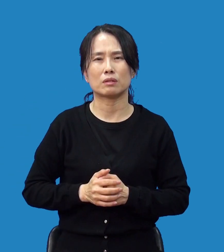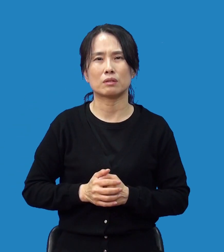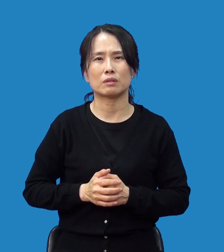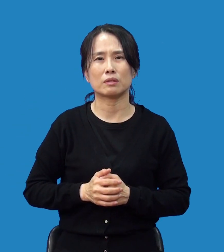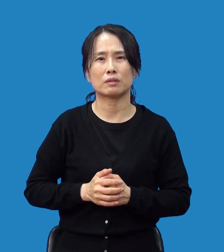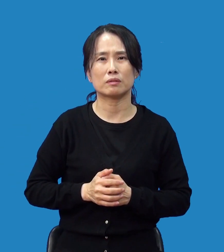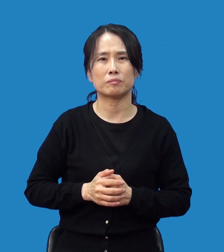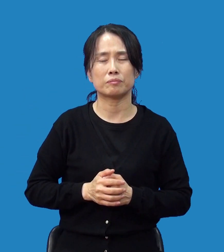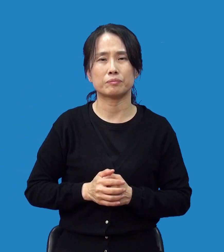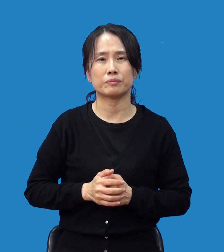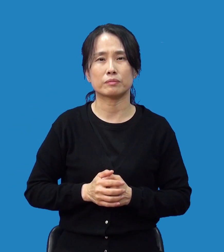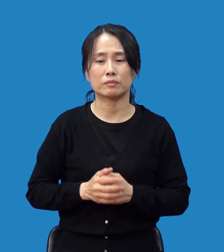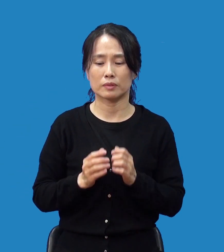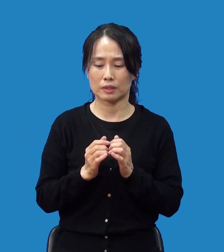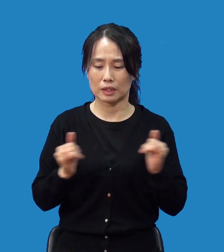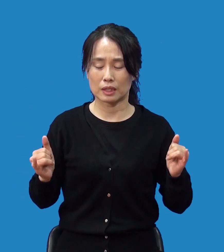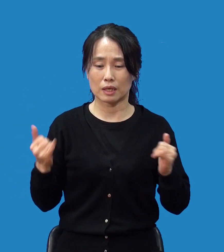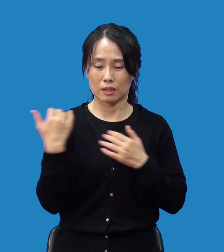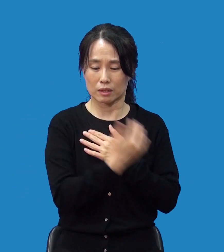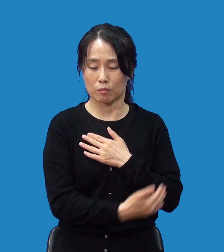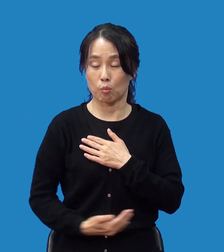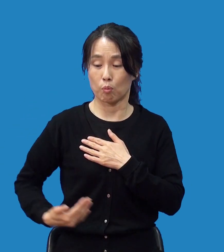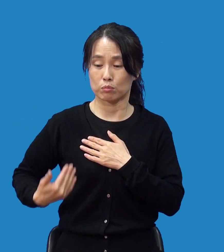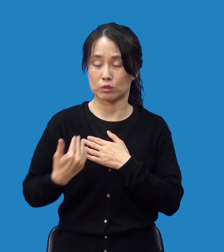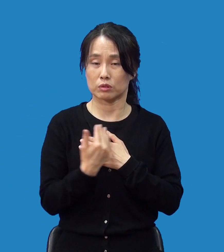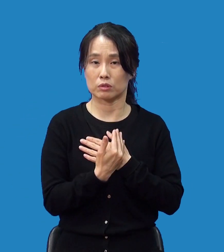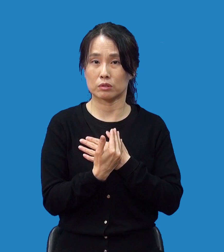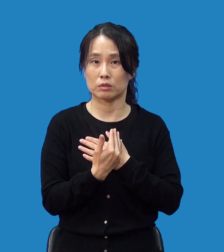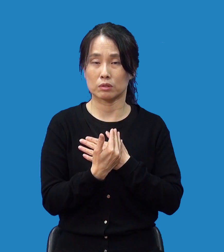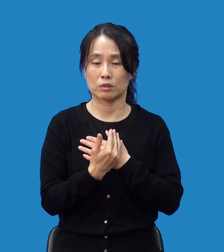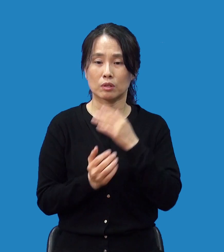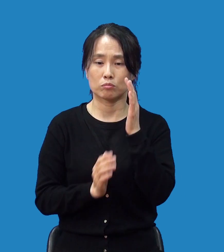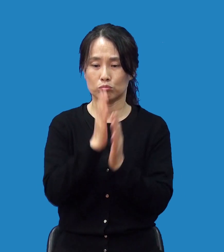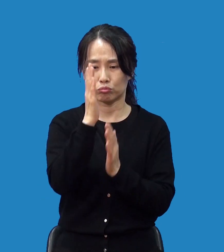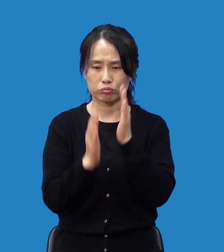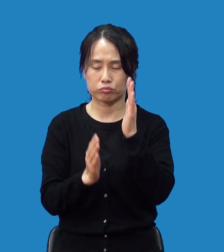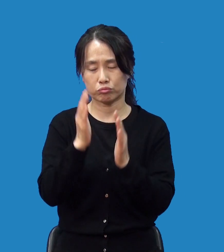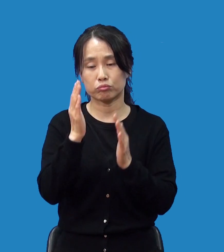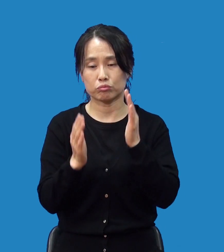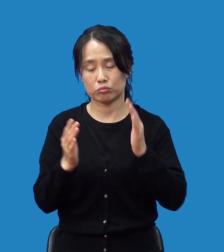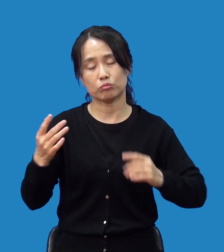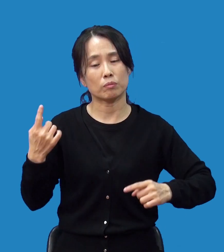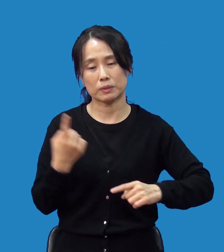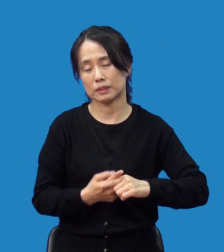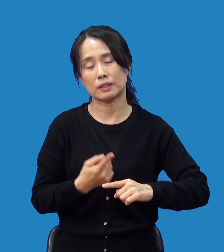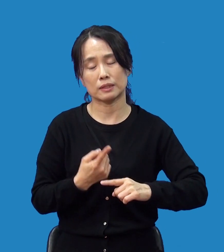여전히 인간의 육체는 불입니다.